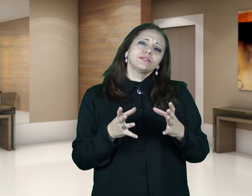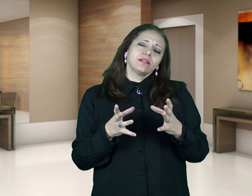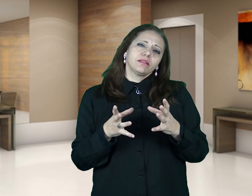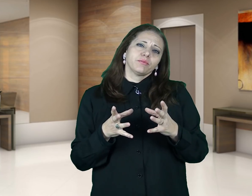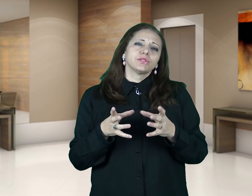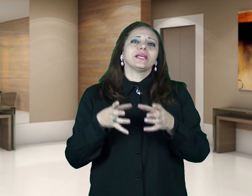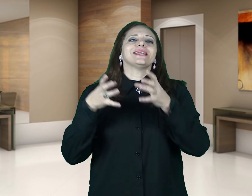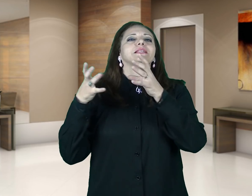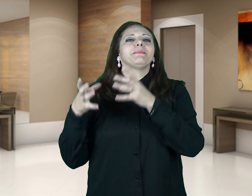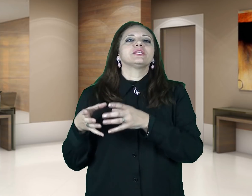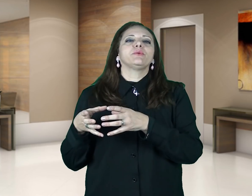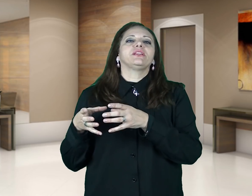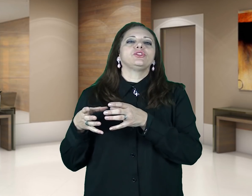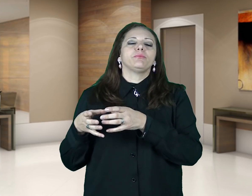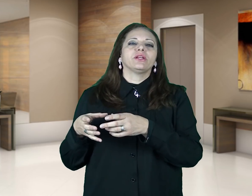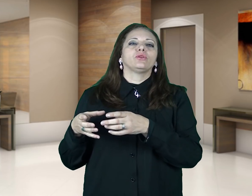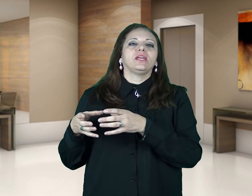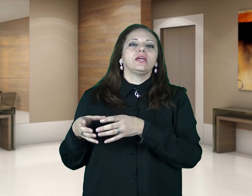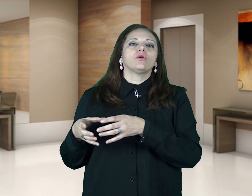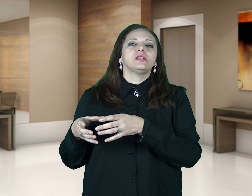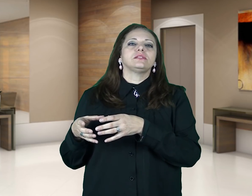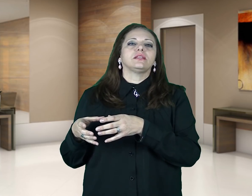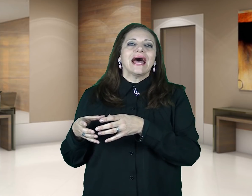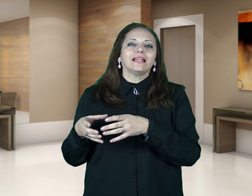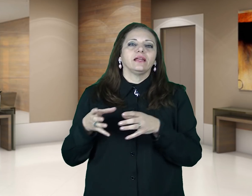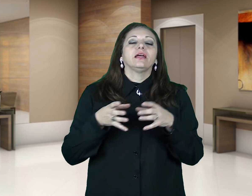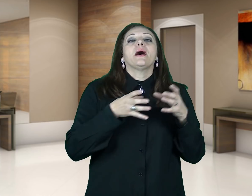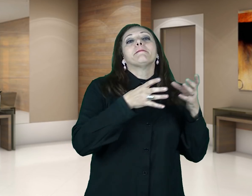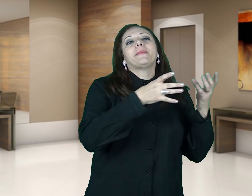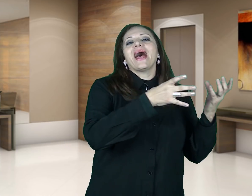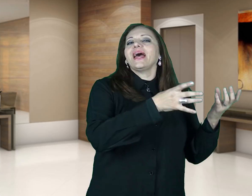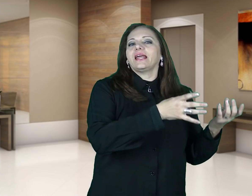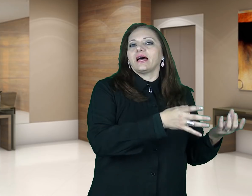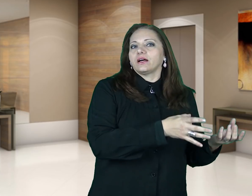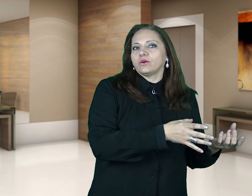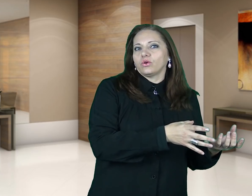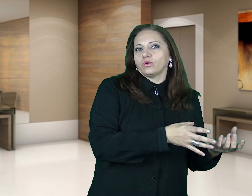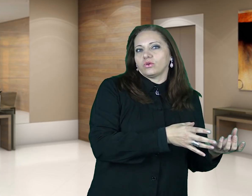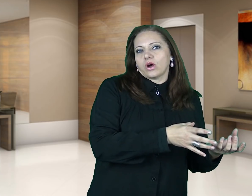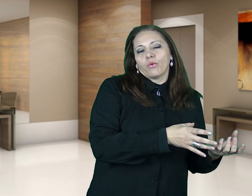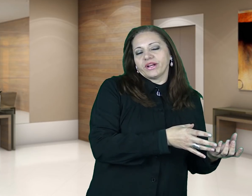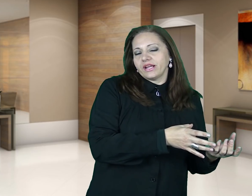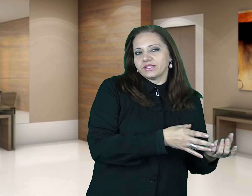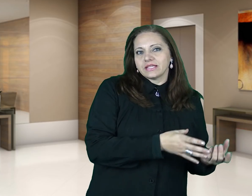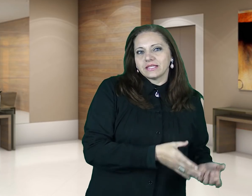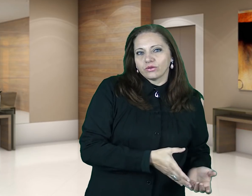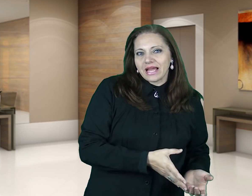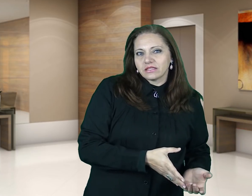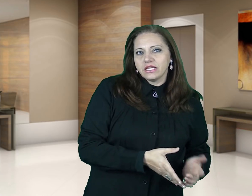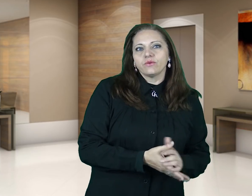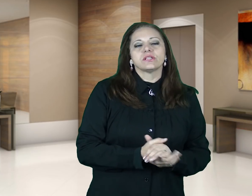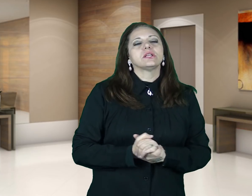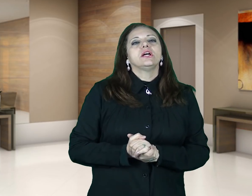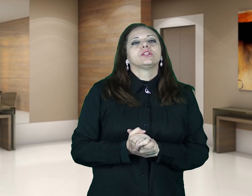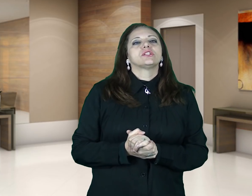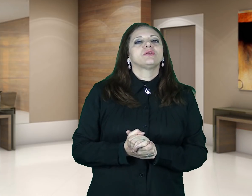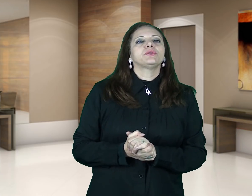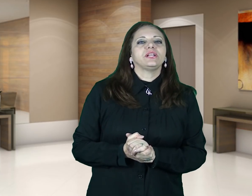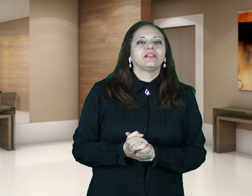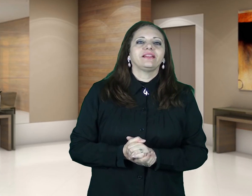nós tratamos esse mesmo entendimento de iconicidade para a organização das línguas, nós vamos